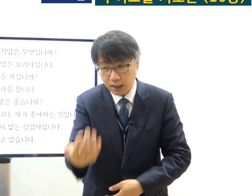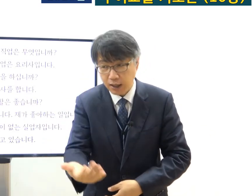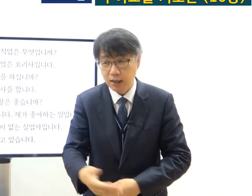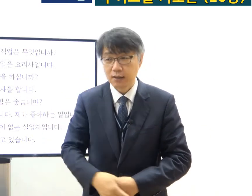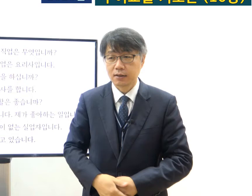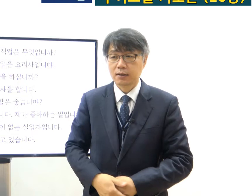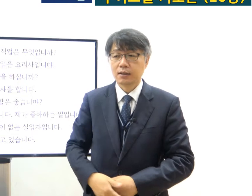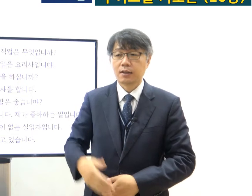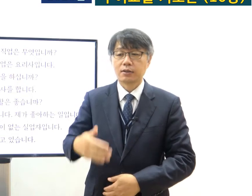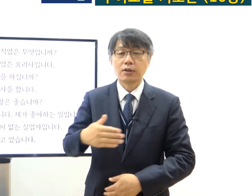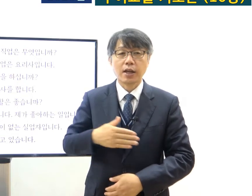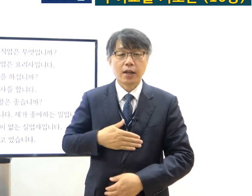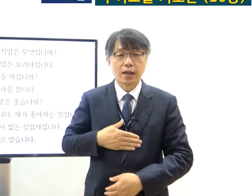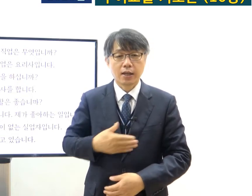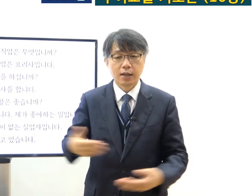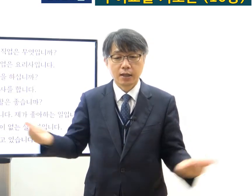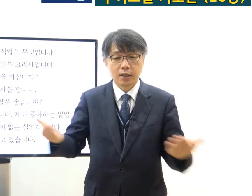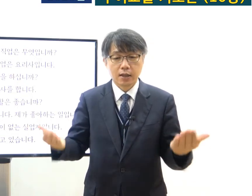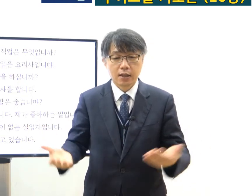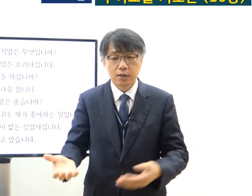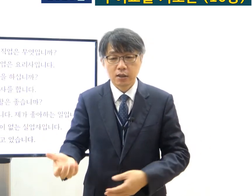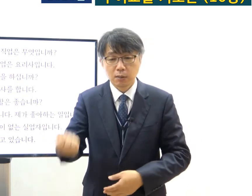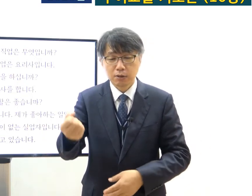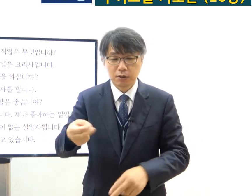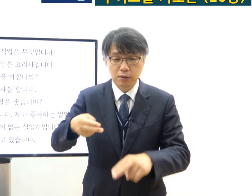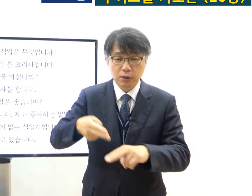무엇입니까? 저의 직업은